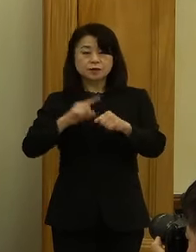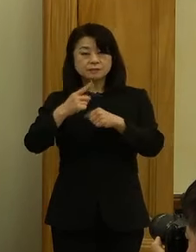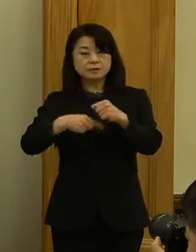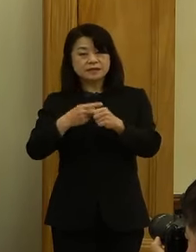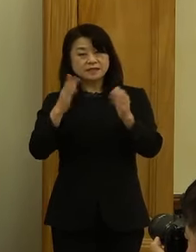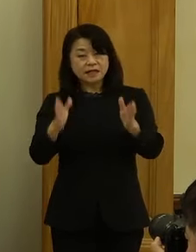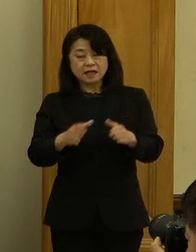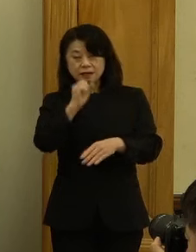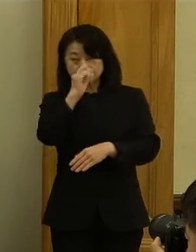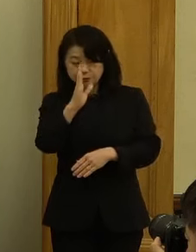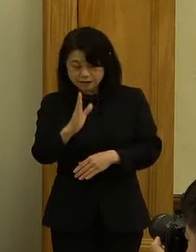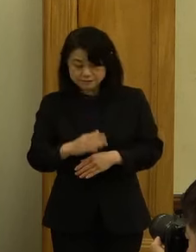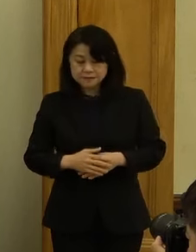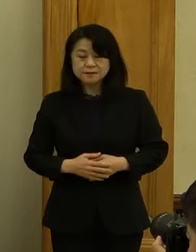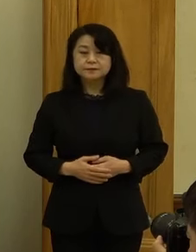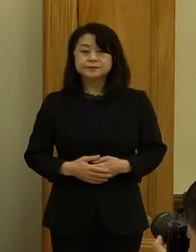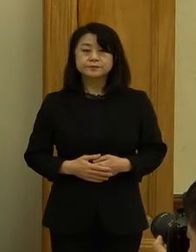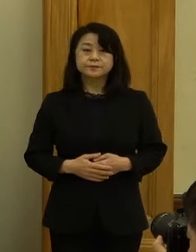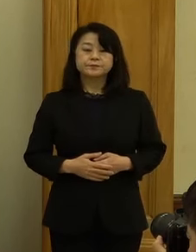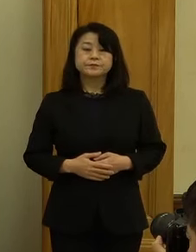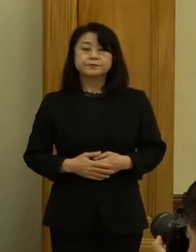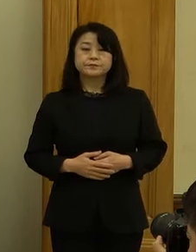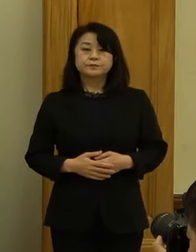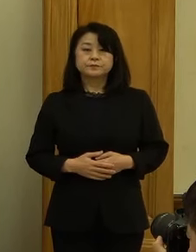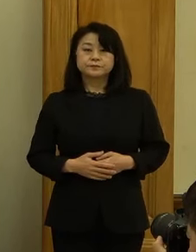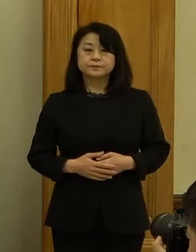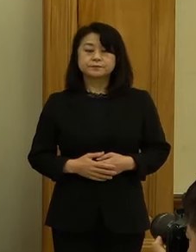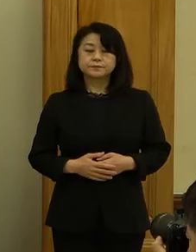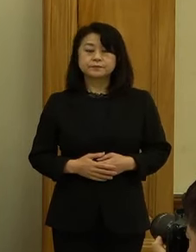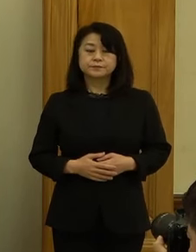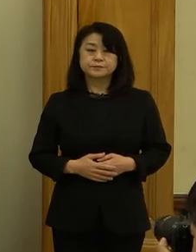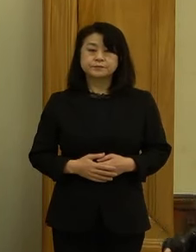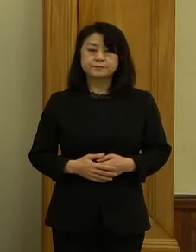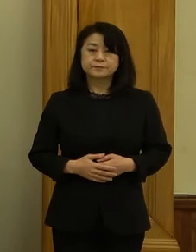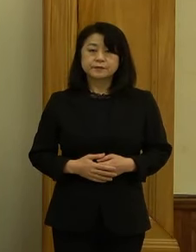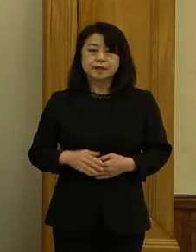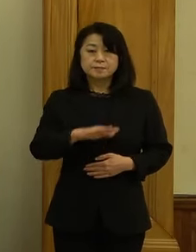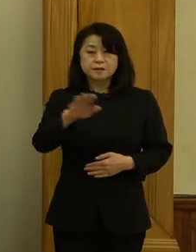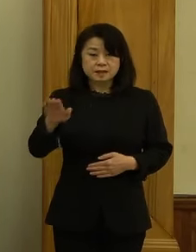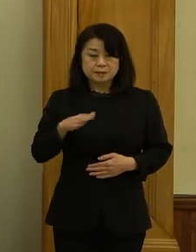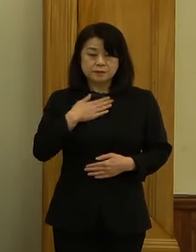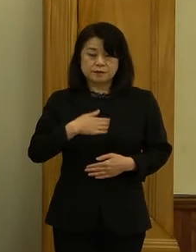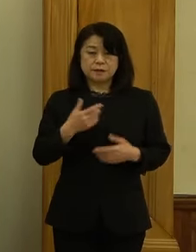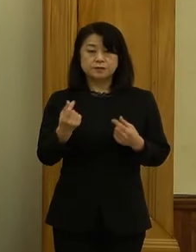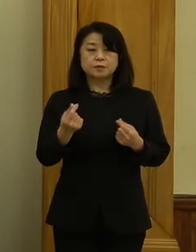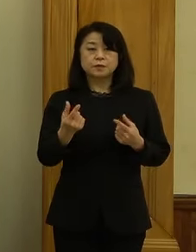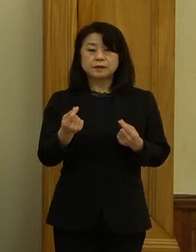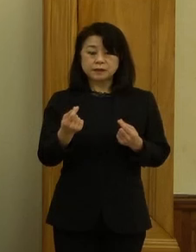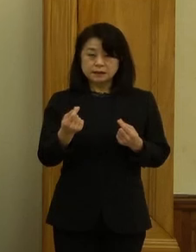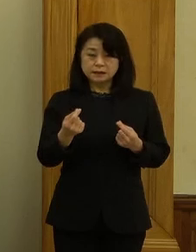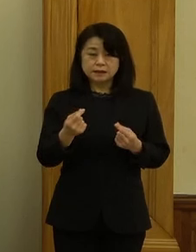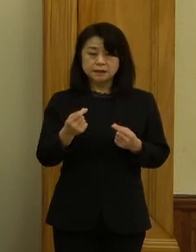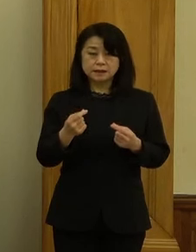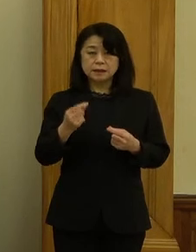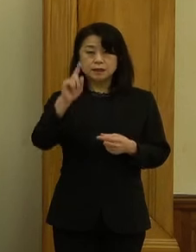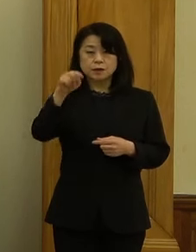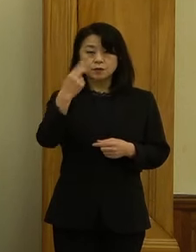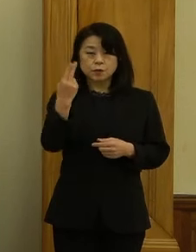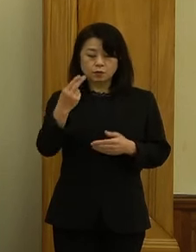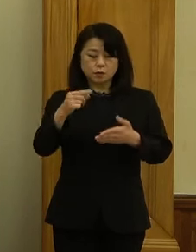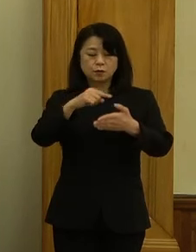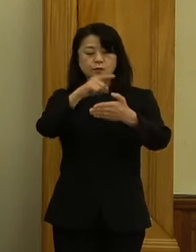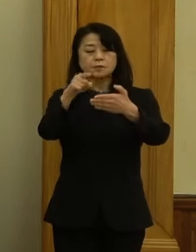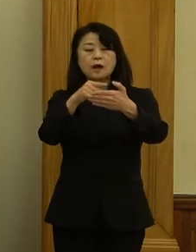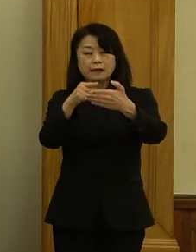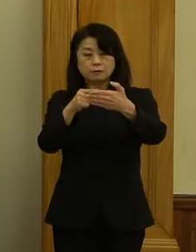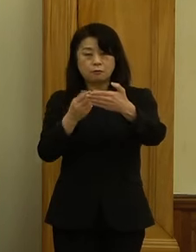年間またよろしくお願いいたしますえま最初ですがあ皆さんもご存知のようにえノ半島地震